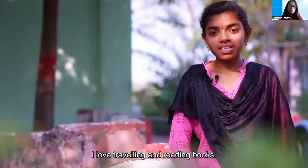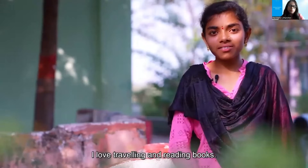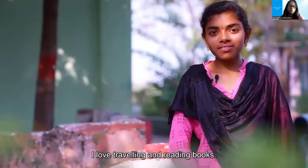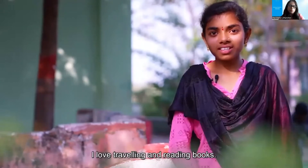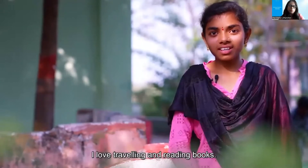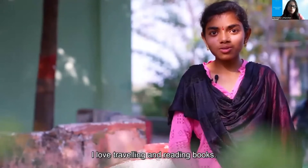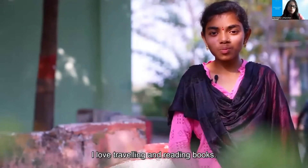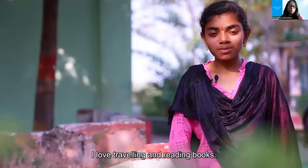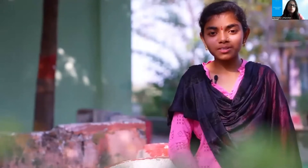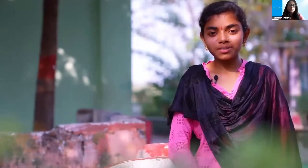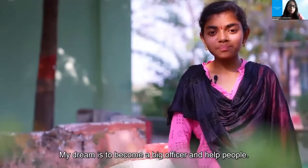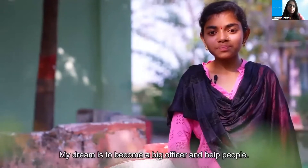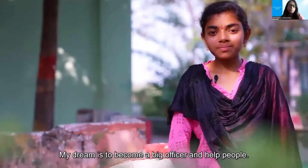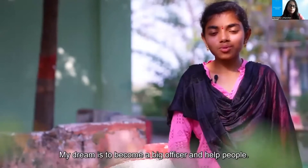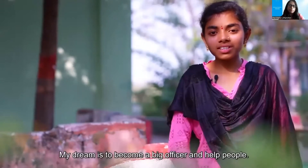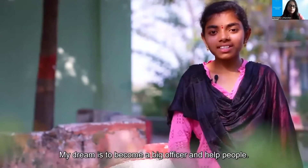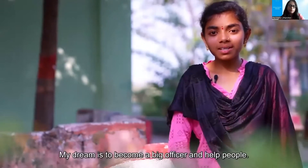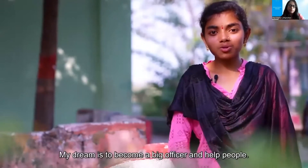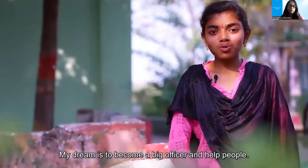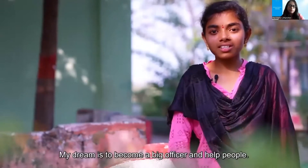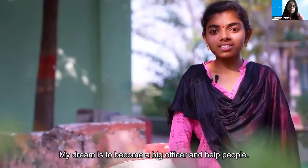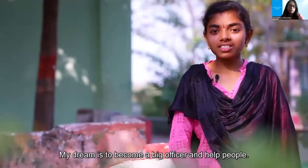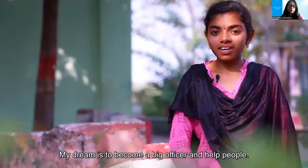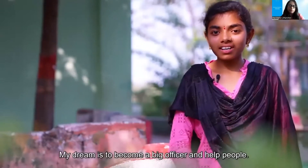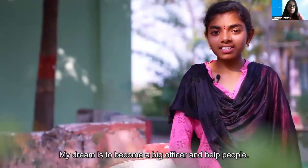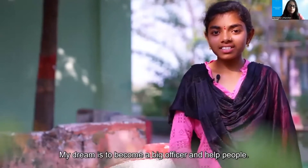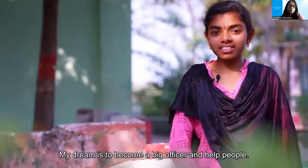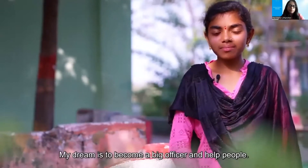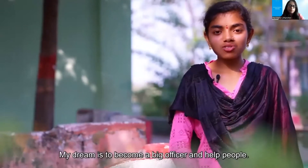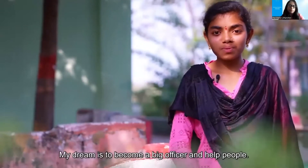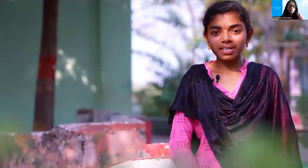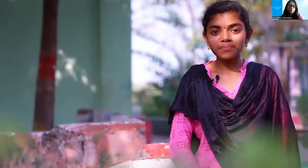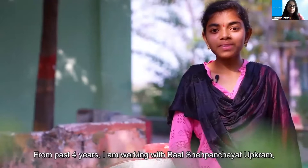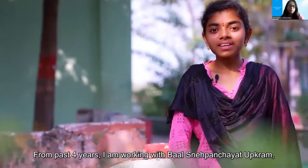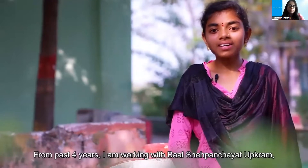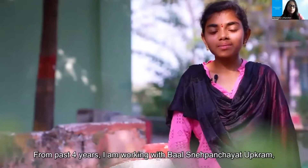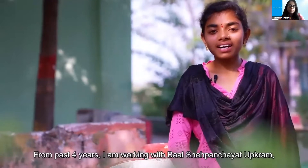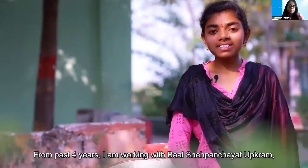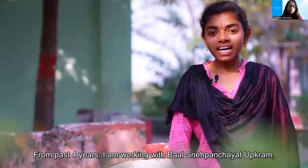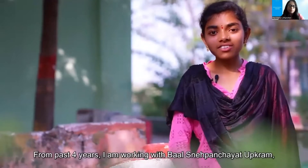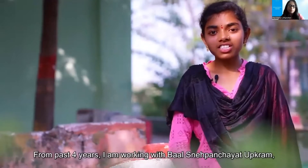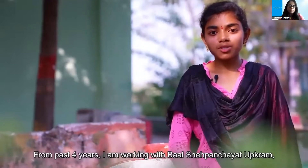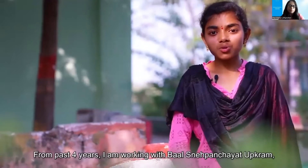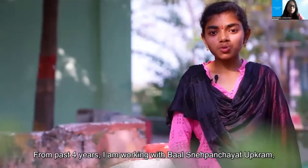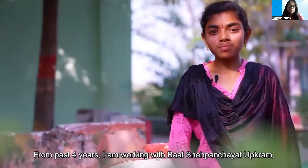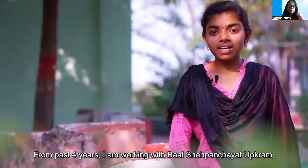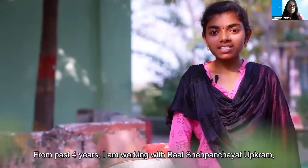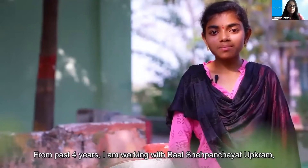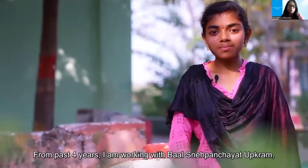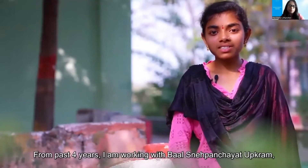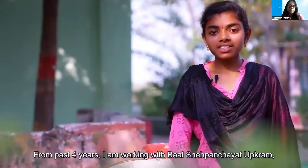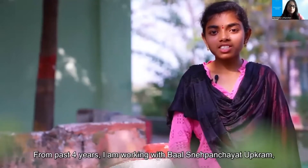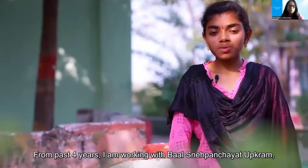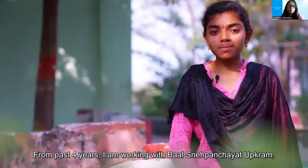आणि पुस्तके वाचायला खूप आवडते. मोठी अधिकारी बनून लोकांची सेवा करण्याचे माझे स्वप्न आहे. मी मागील 4 वर्षापासून